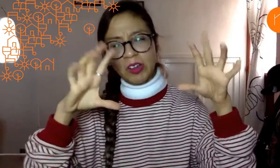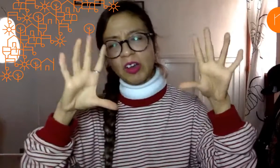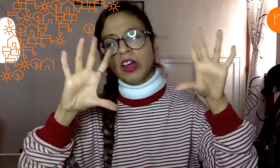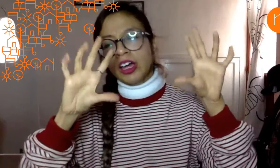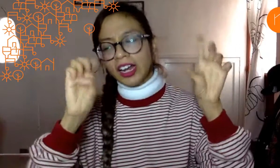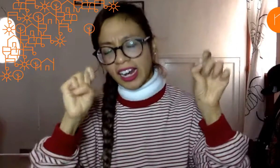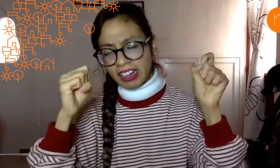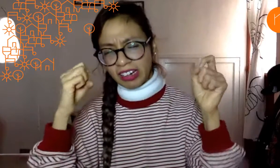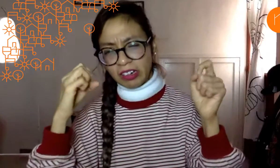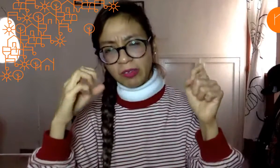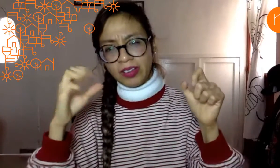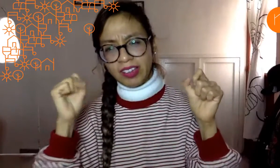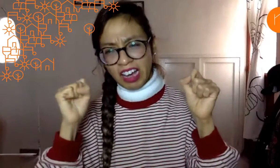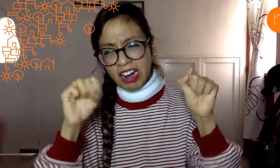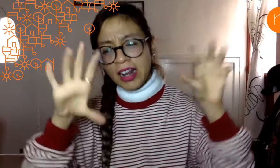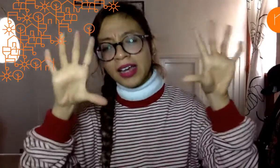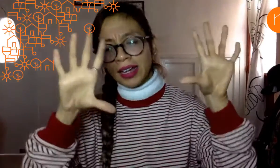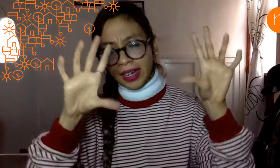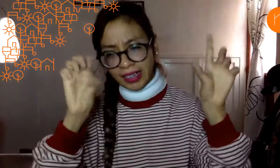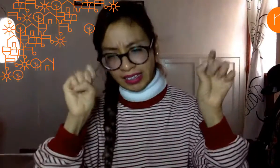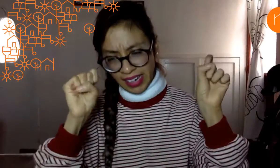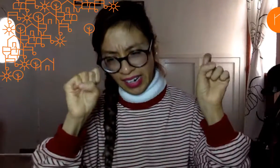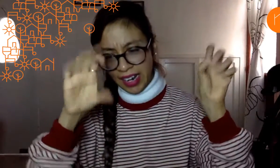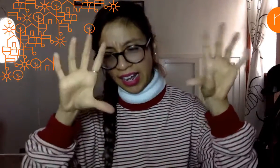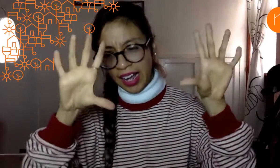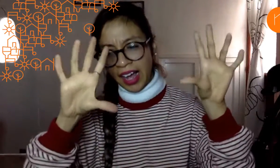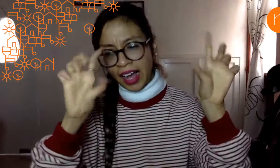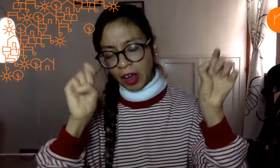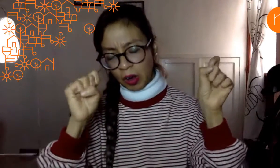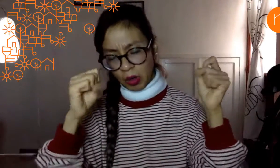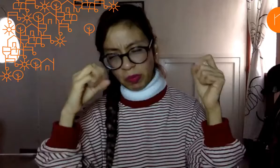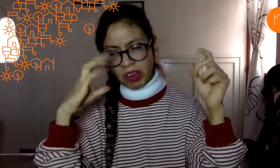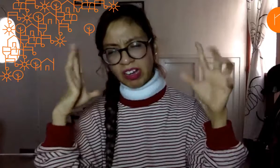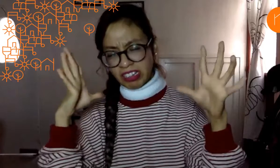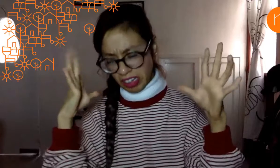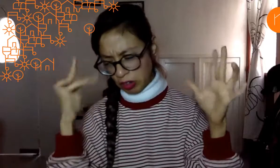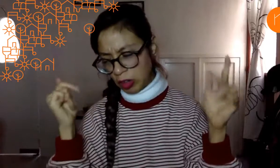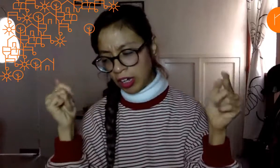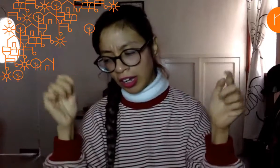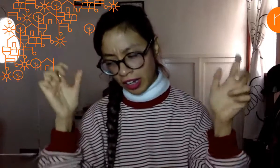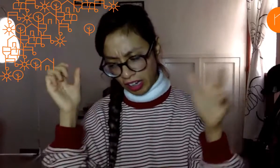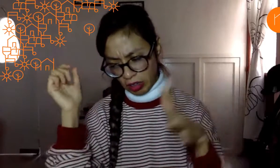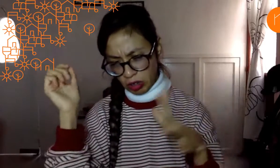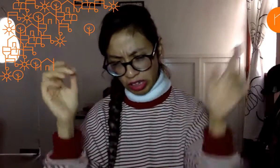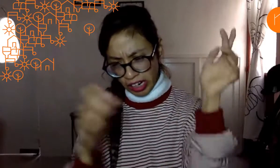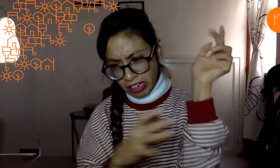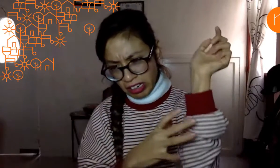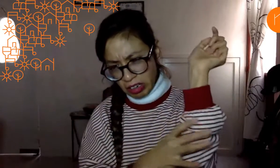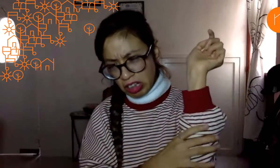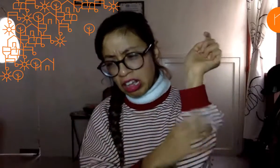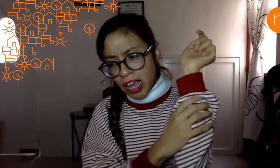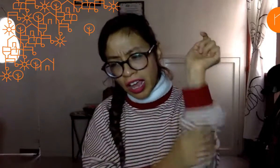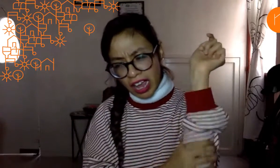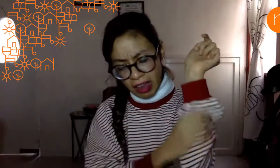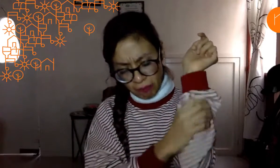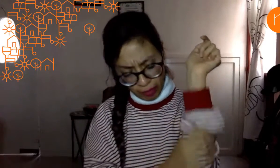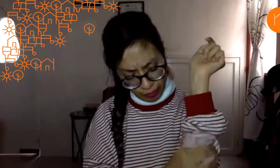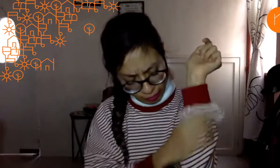viendo la transmisión, están conmigo haciendo estos ejercicios. Y por favor,